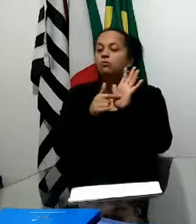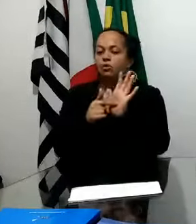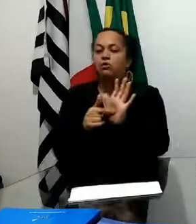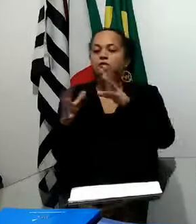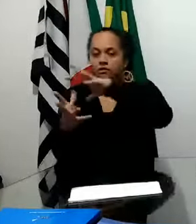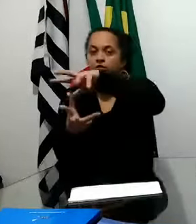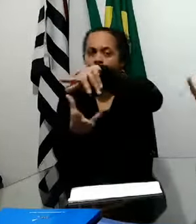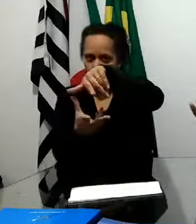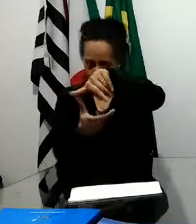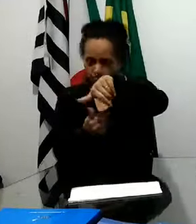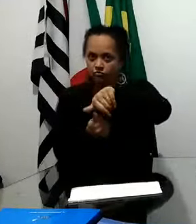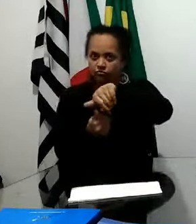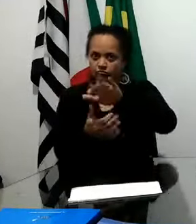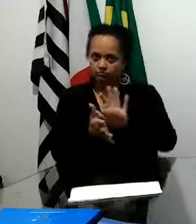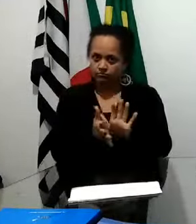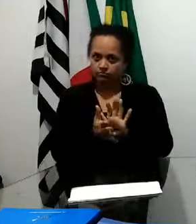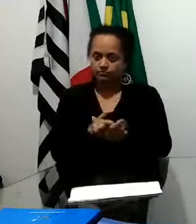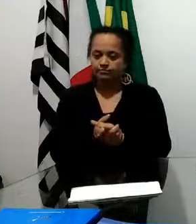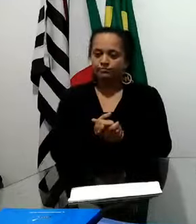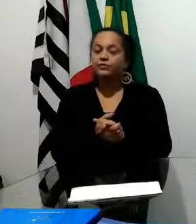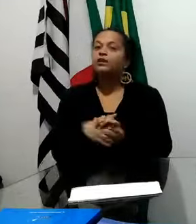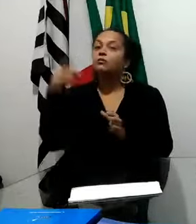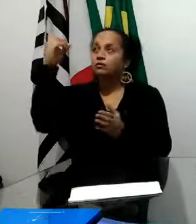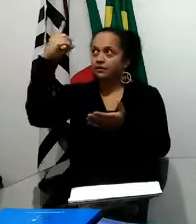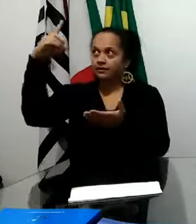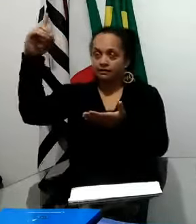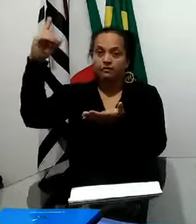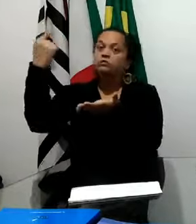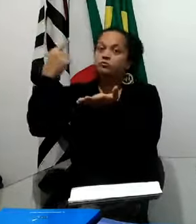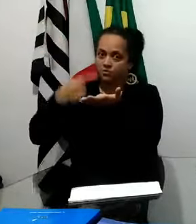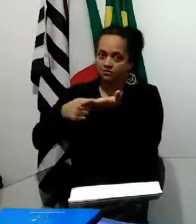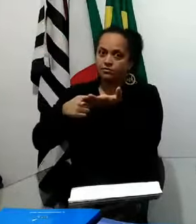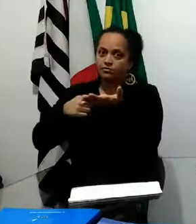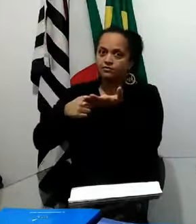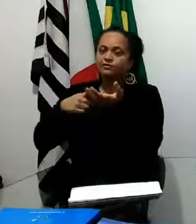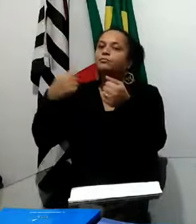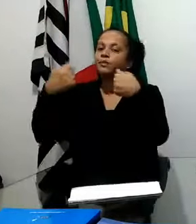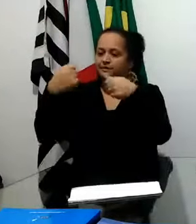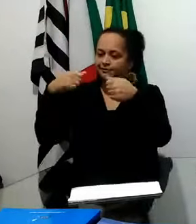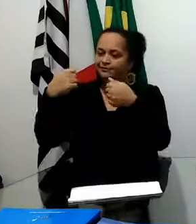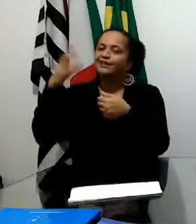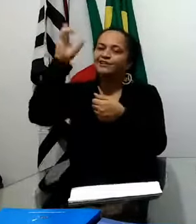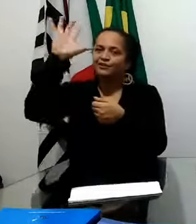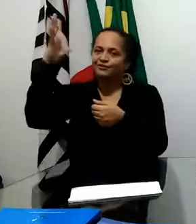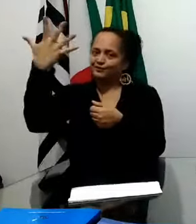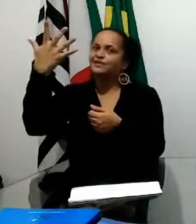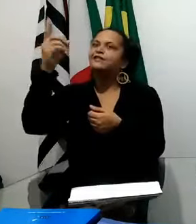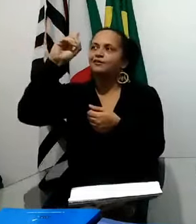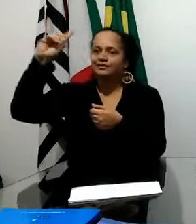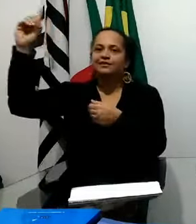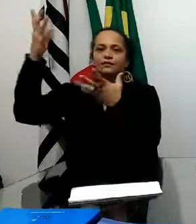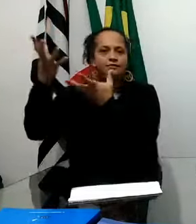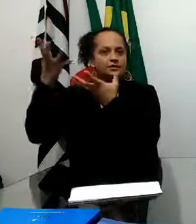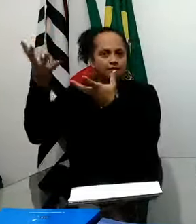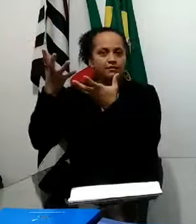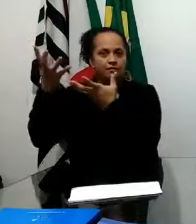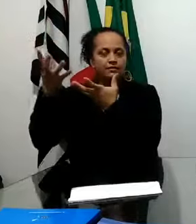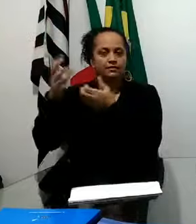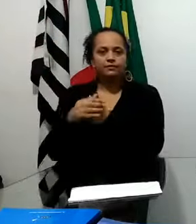no aspecto mundial, o propósito de Deus vai se cumprir. Eu e você, crendo ou não, vai se cumprir. As profecias